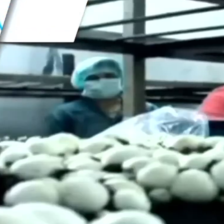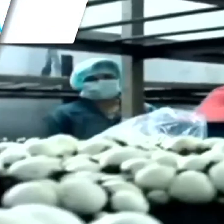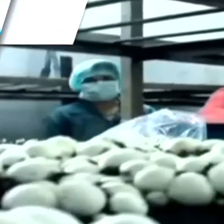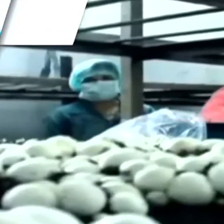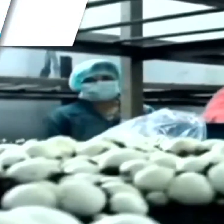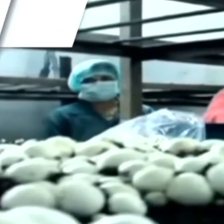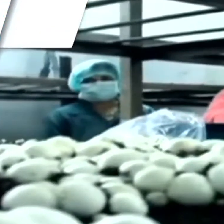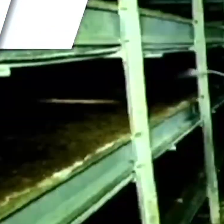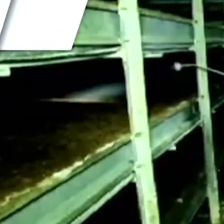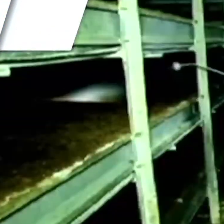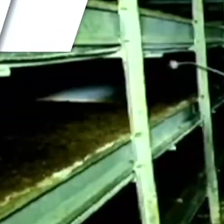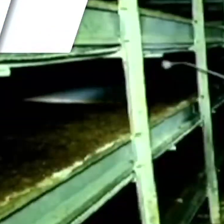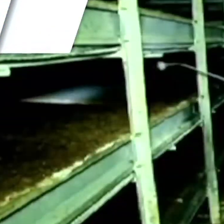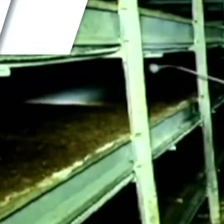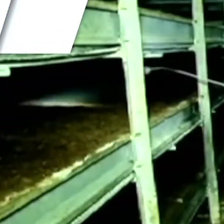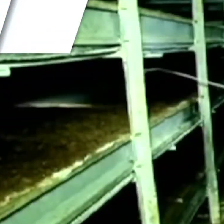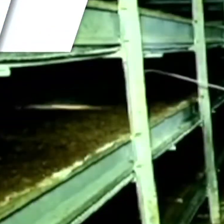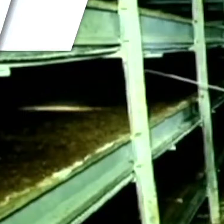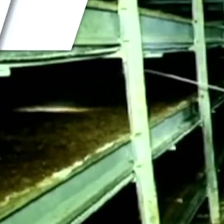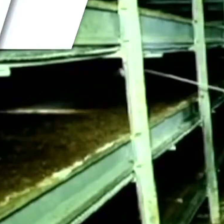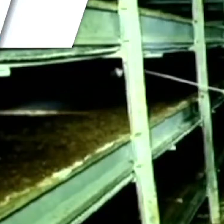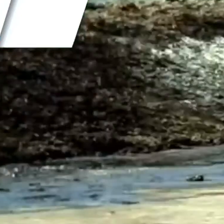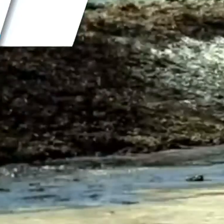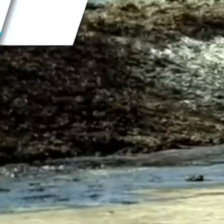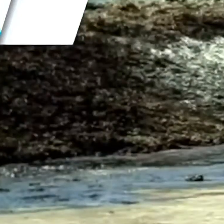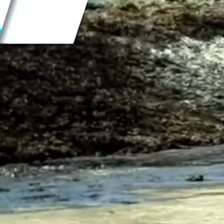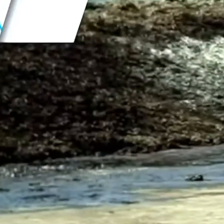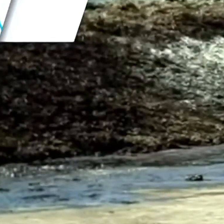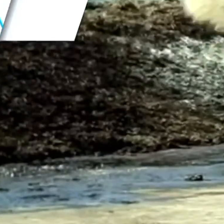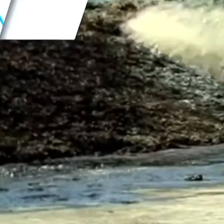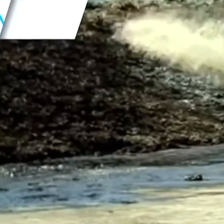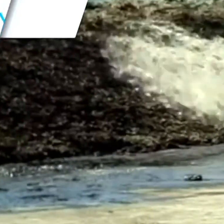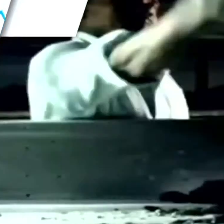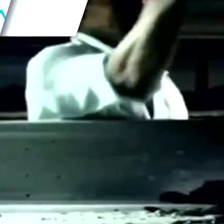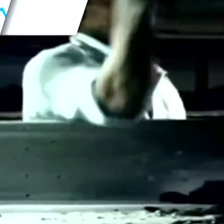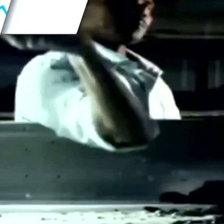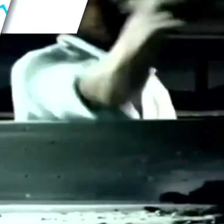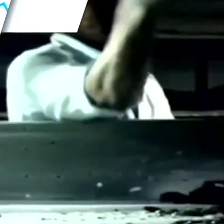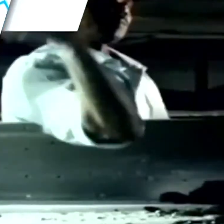लेकिन इसके लिए मशरूम की खेती से जुड़ी छोटी से छोटी जानकारी होना जरूरी है।